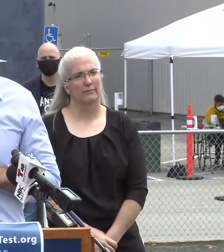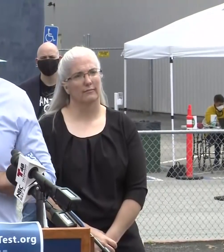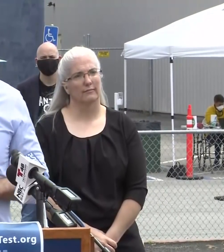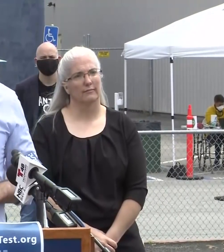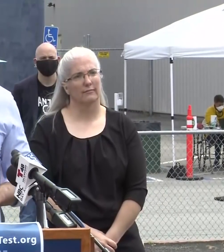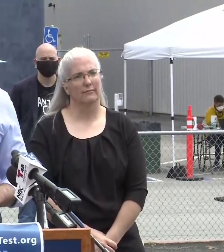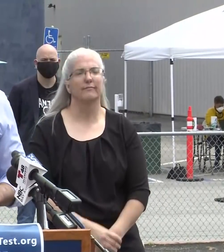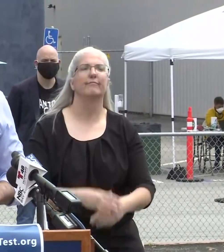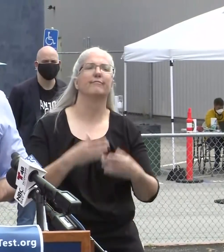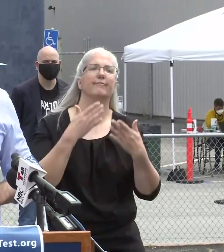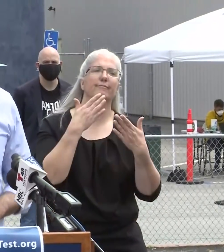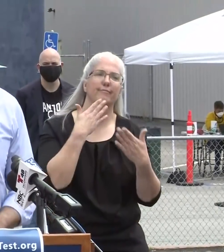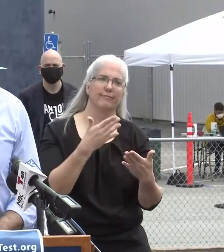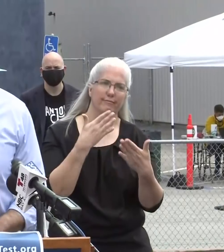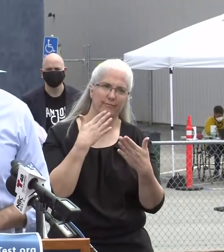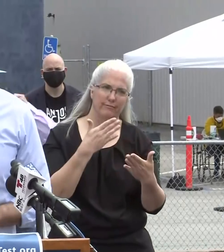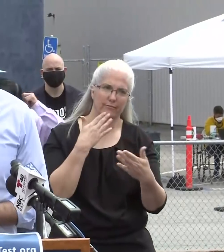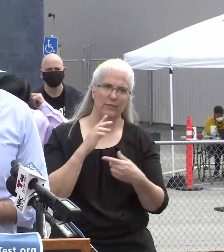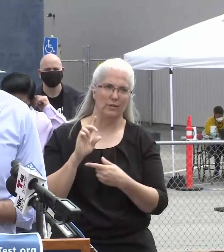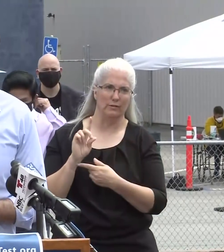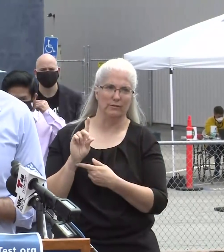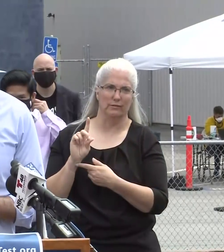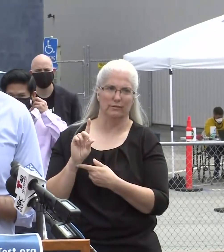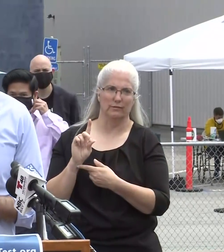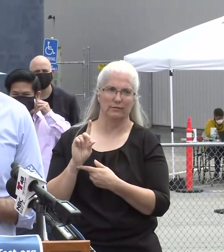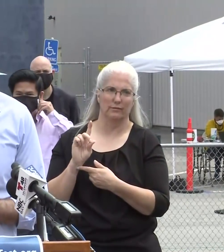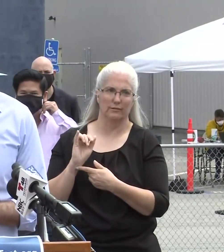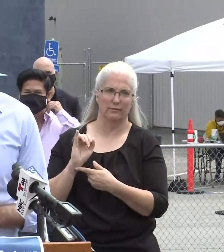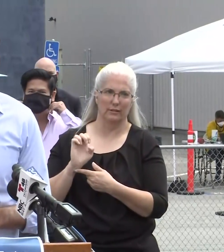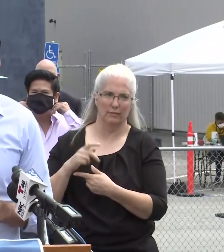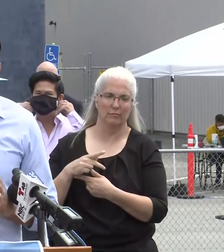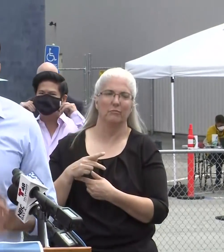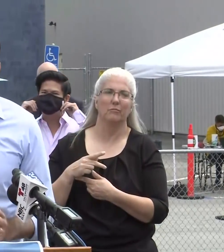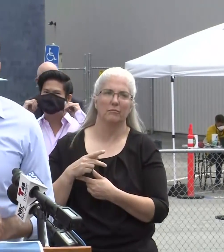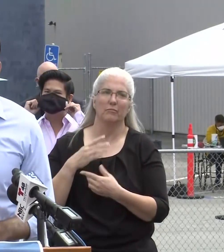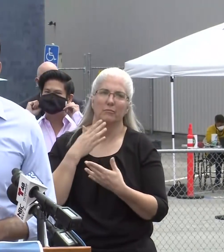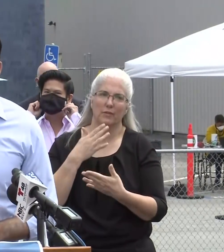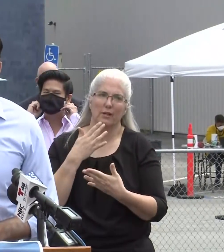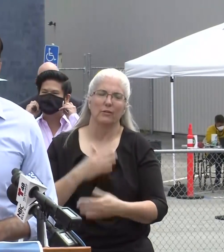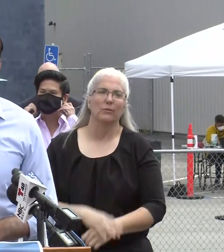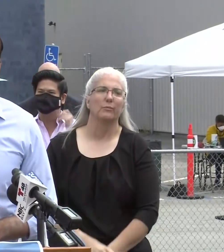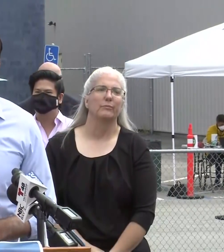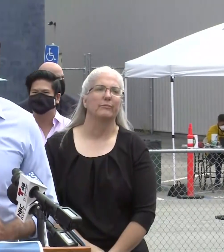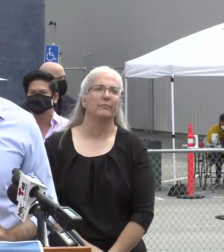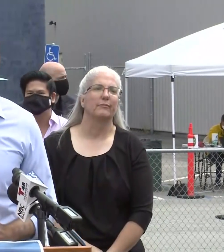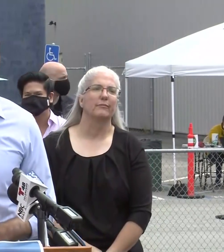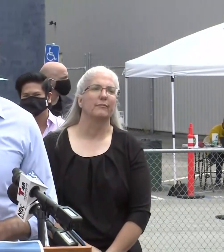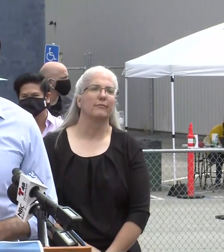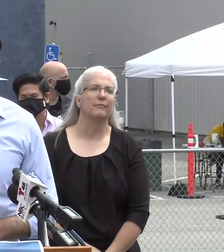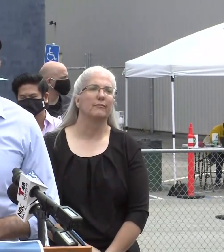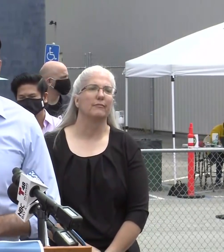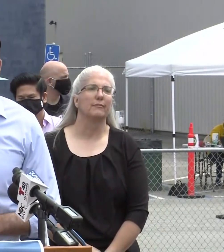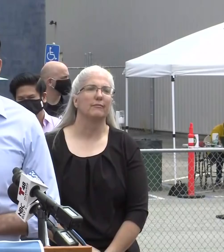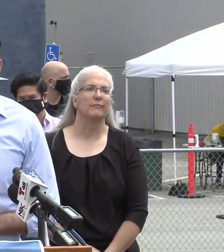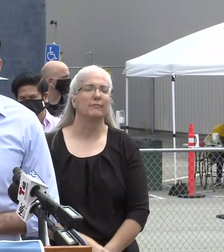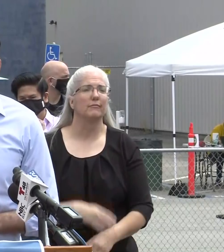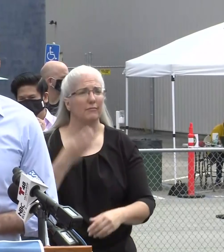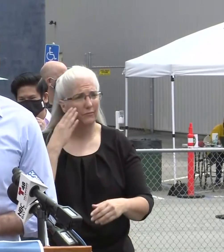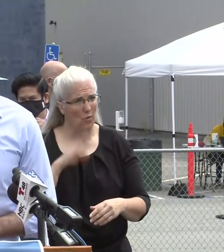Thank you, Councilmember Diep. And just to reiterate, you can get testing here in San Jose and Santa Clara